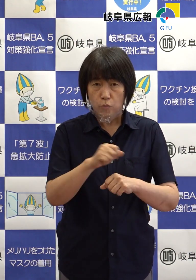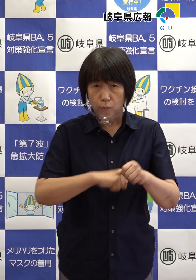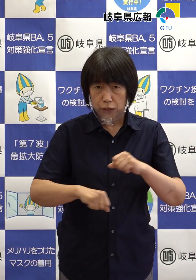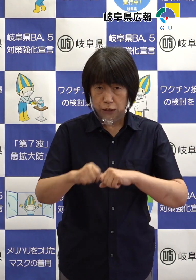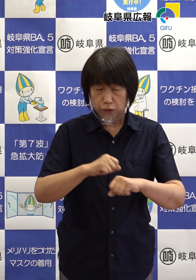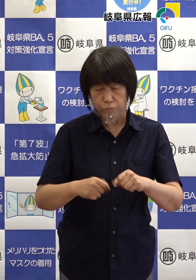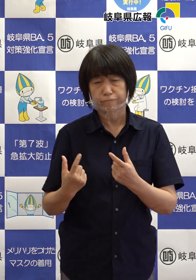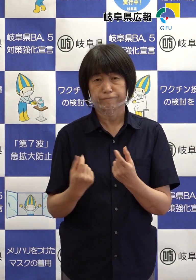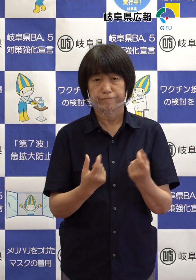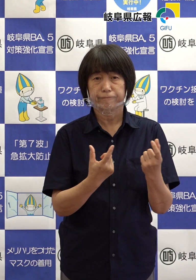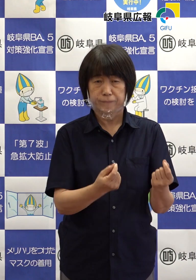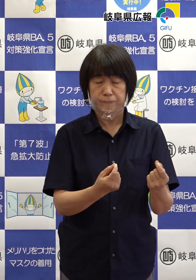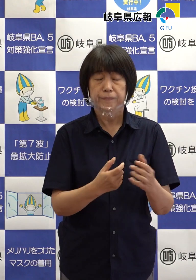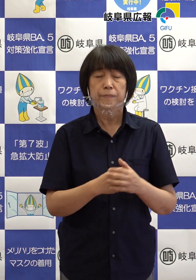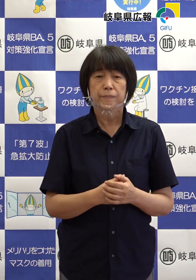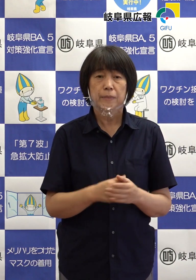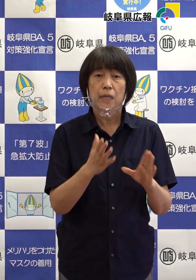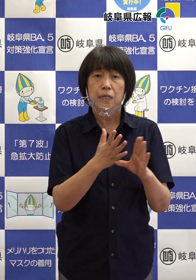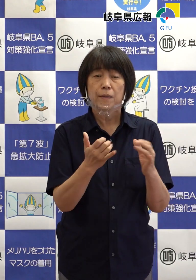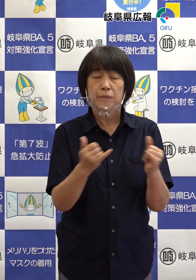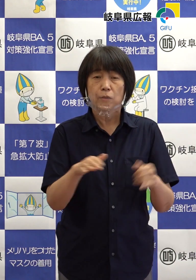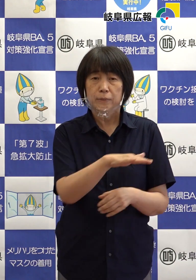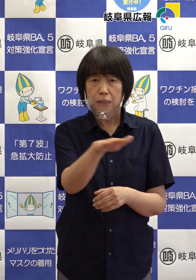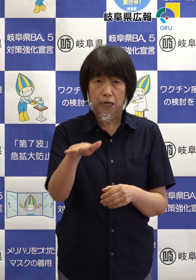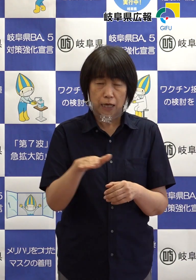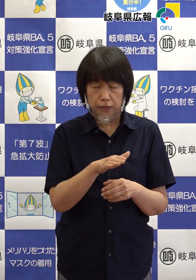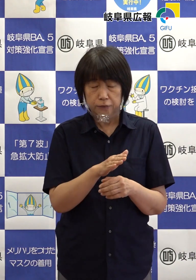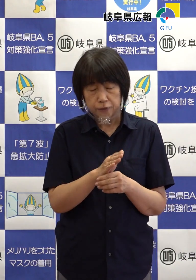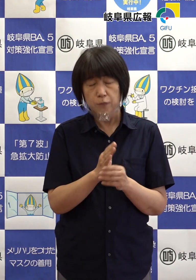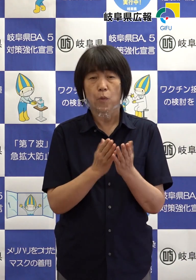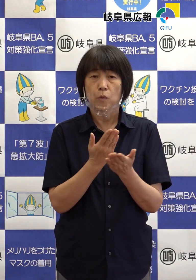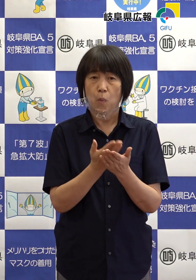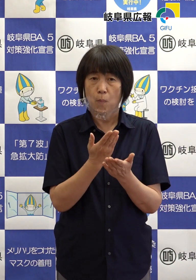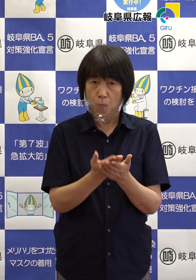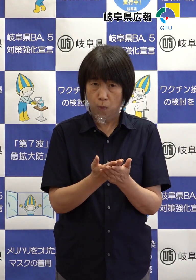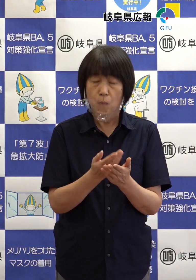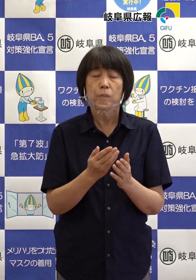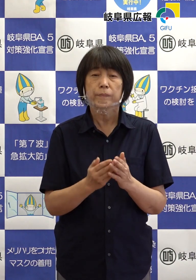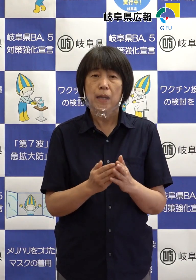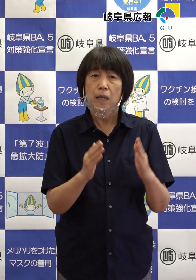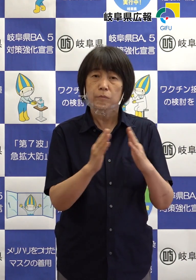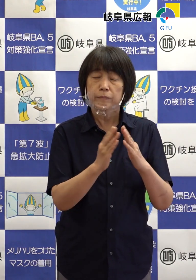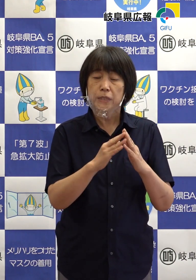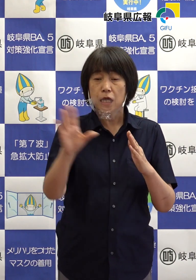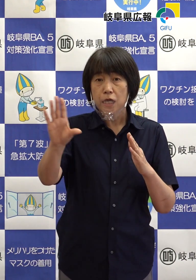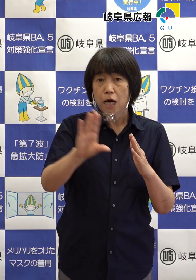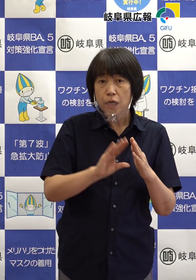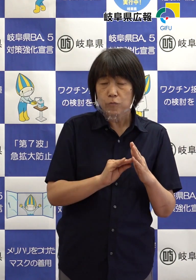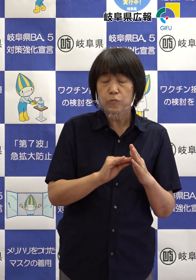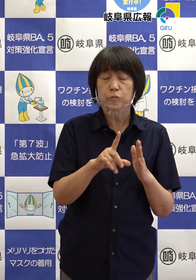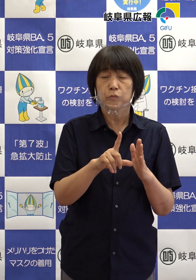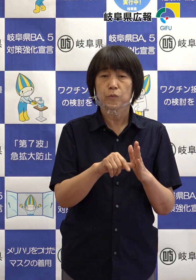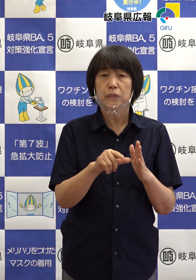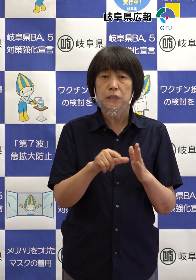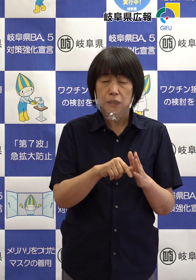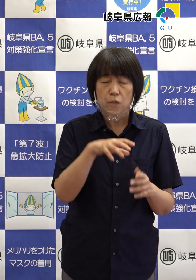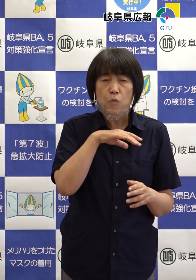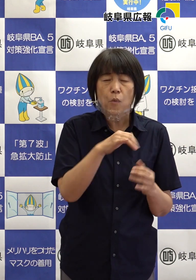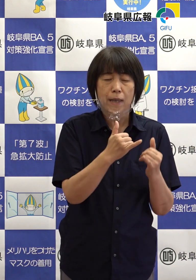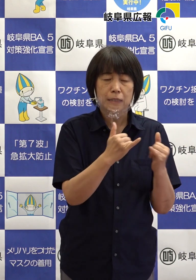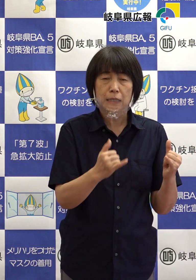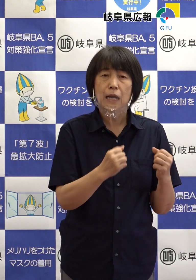それから県民のみなさまへの要請としては帰省時などに高齢者あるいは基礎しかなること会う場合には